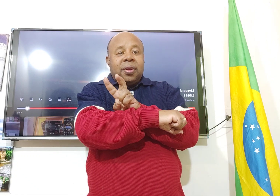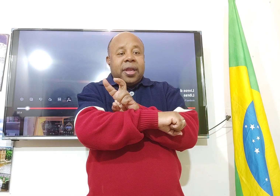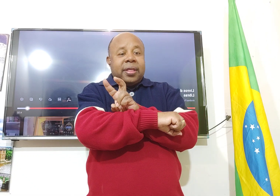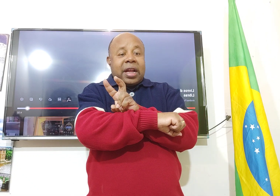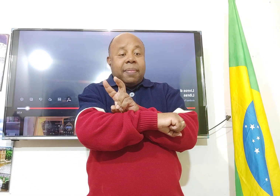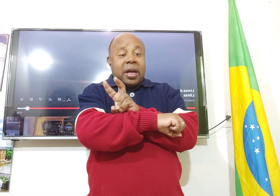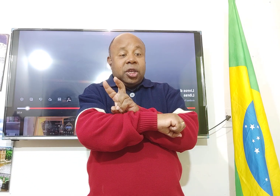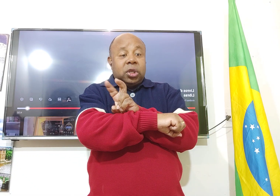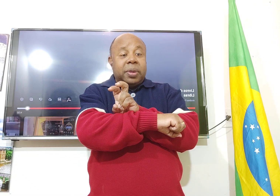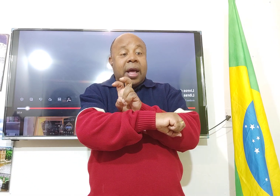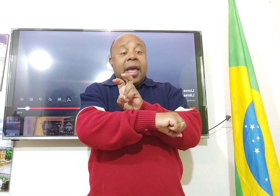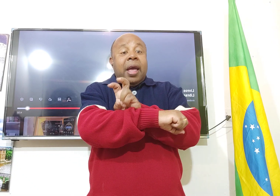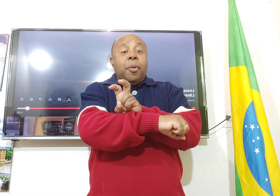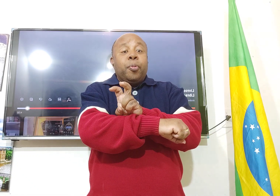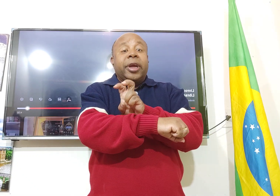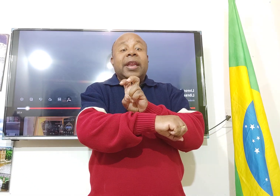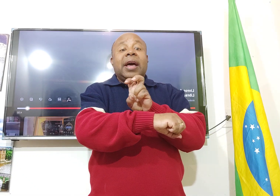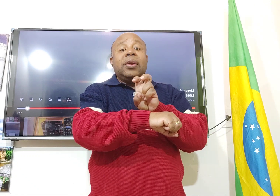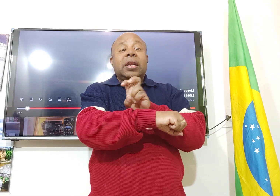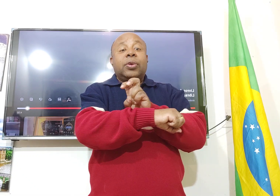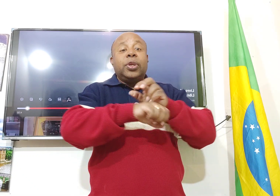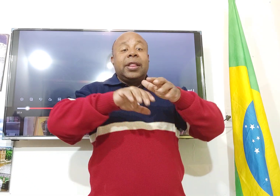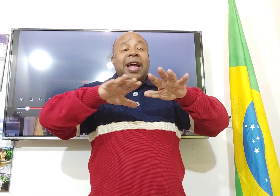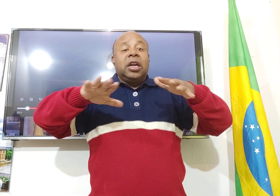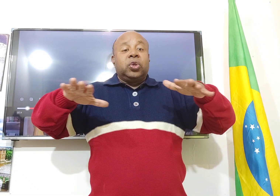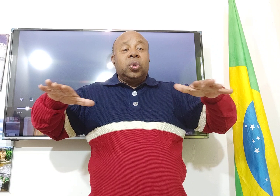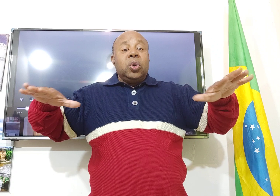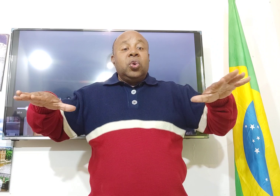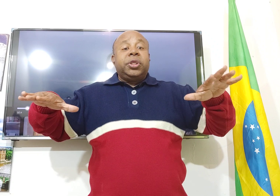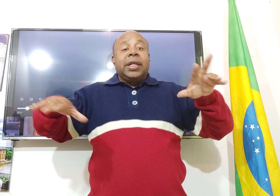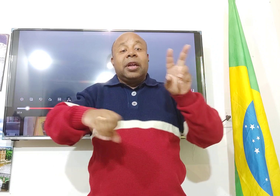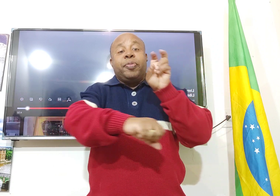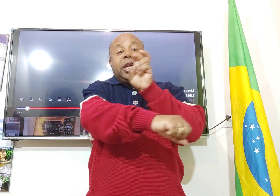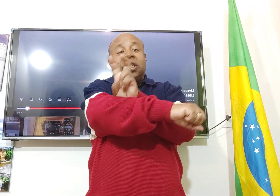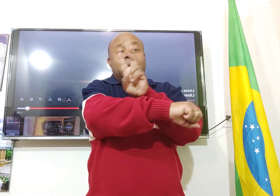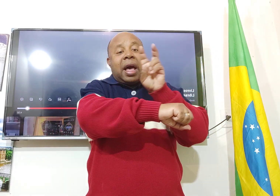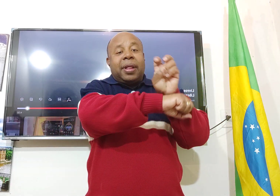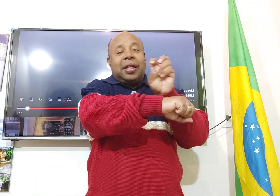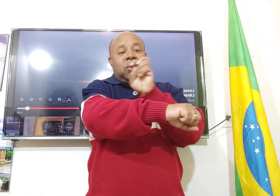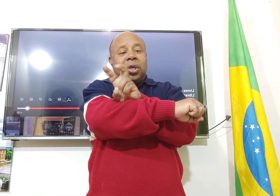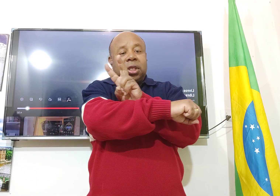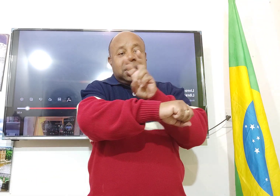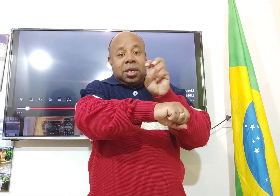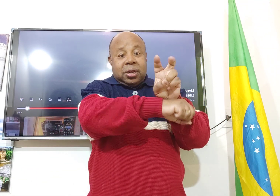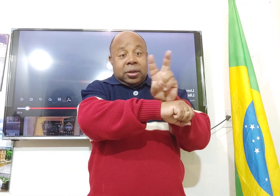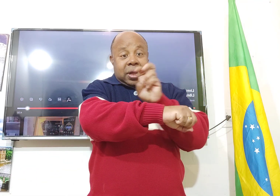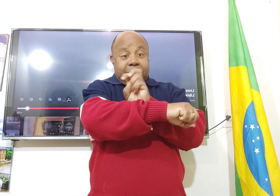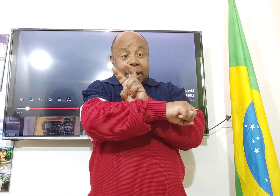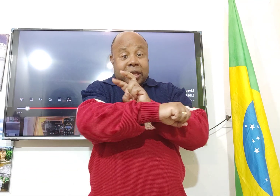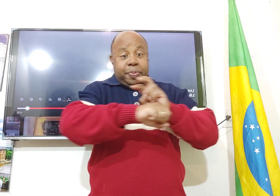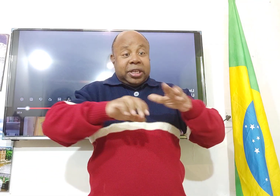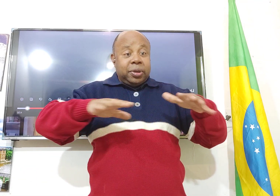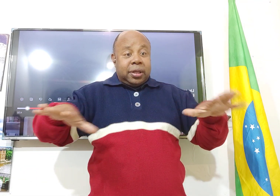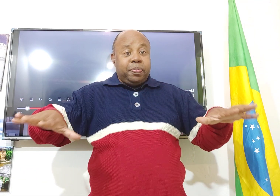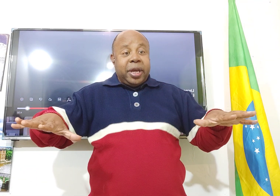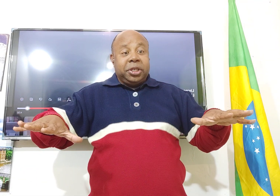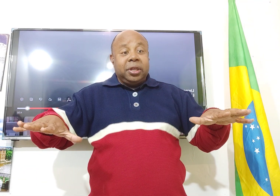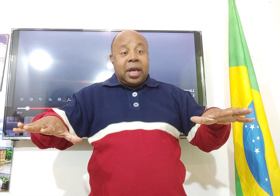Gente, se acabar, deixa eu terminar. Porque no deserto não tinha serpente, abrasadoras. Tinha muita serpente no